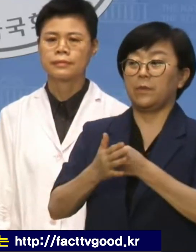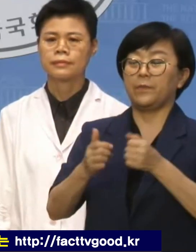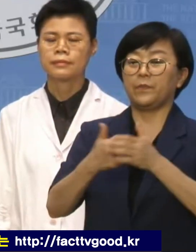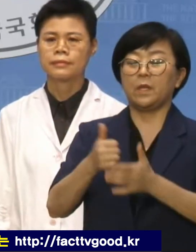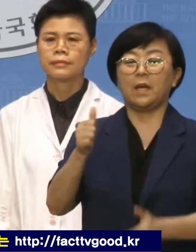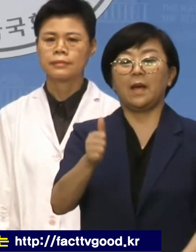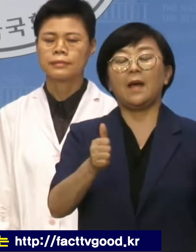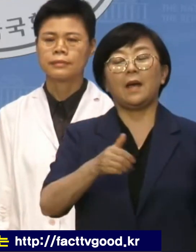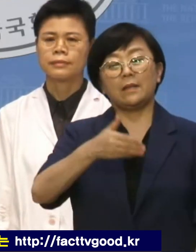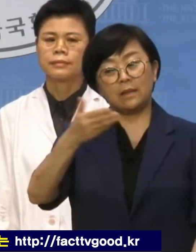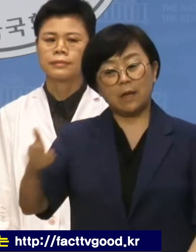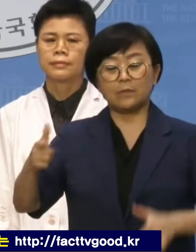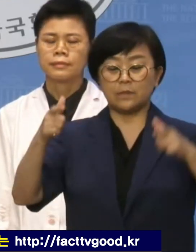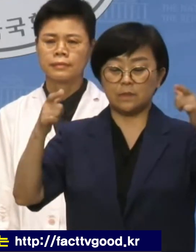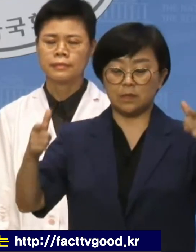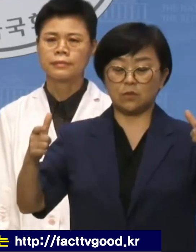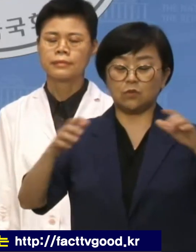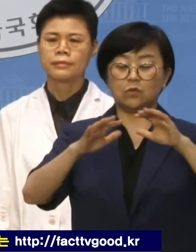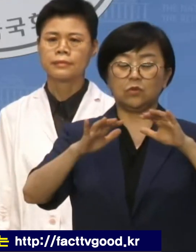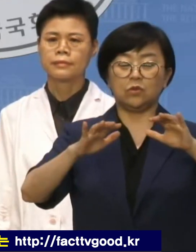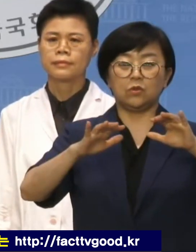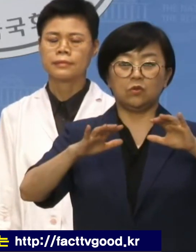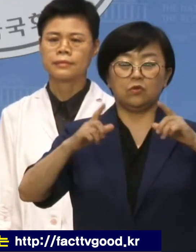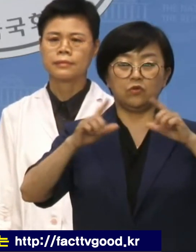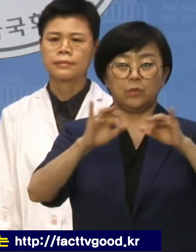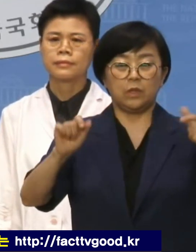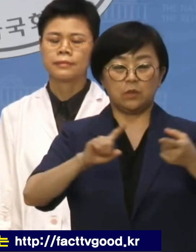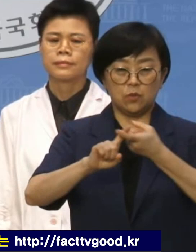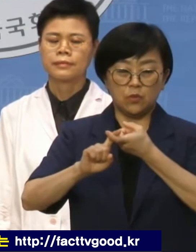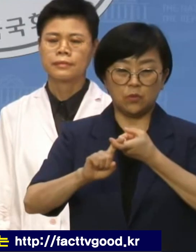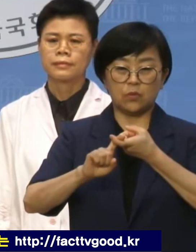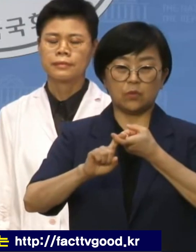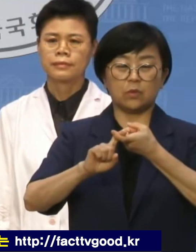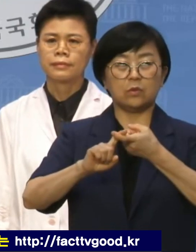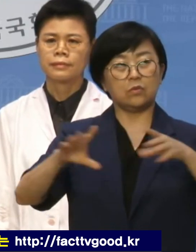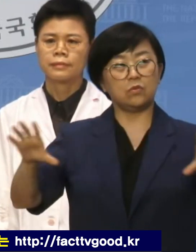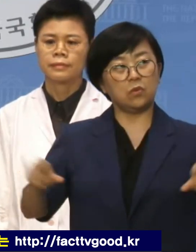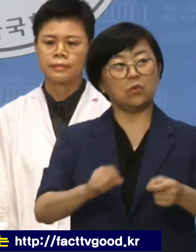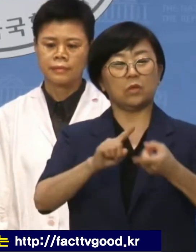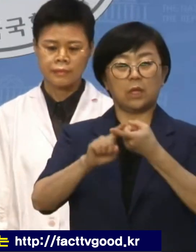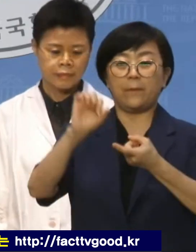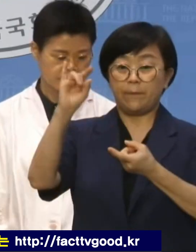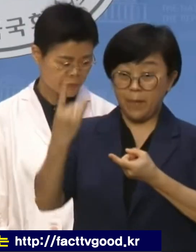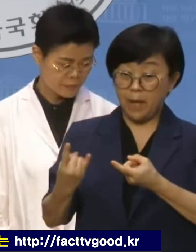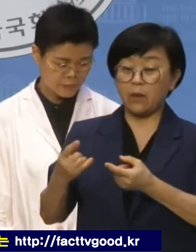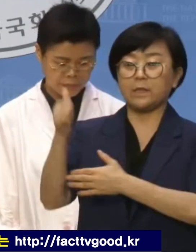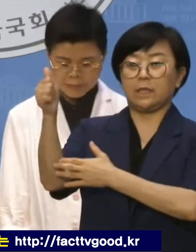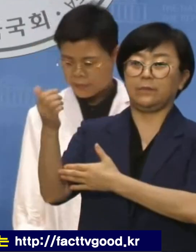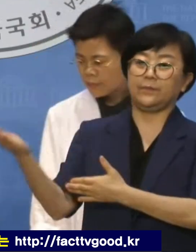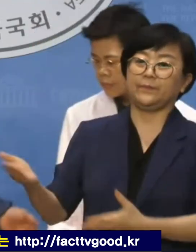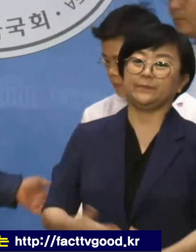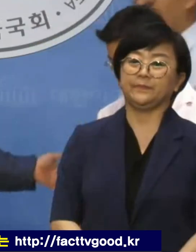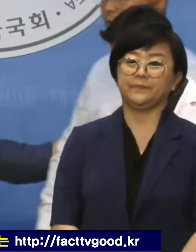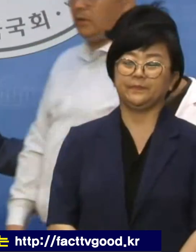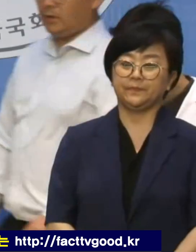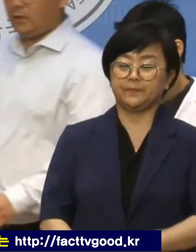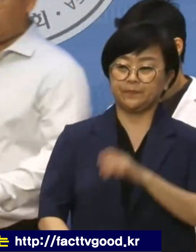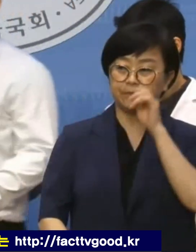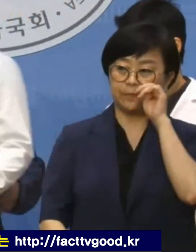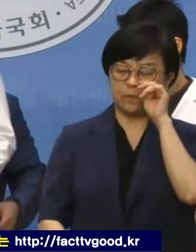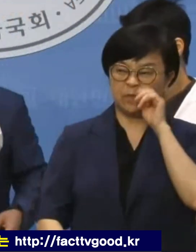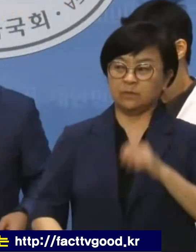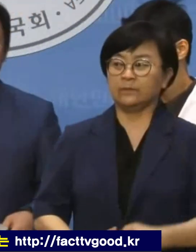가밀지구, 하남시 가밀지구 주민들의 총연합회 최윤호 회장님께서 말씀해 주시겠습니다.